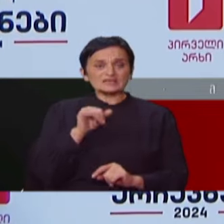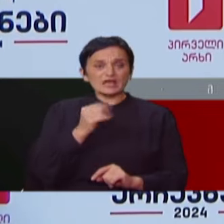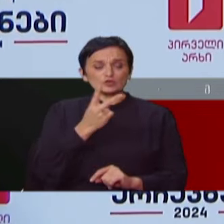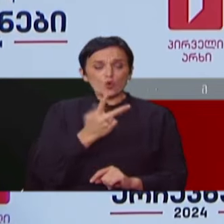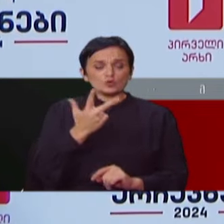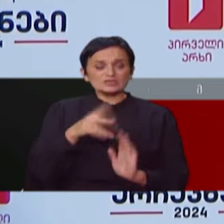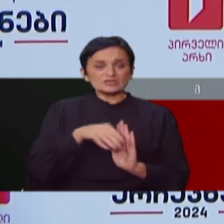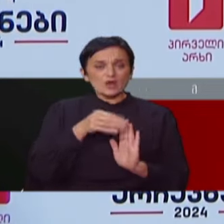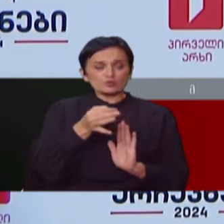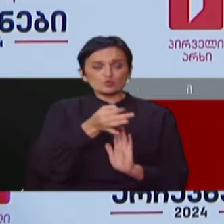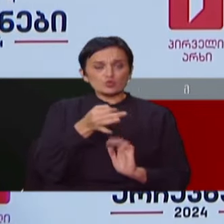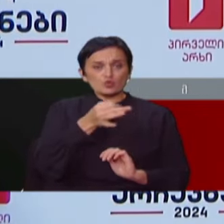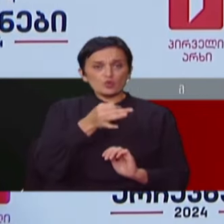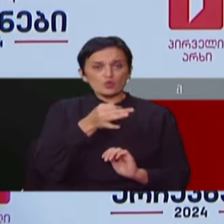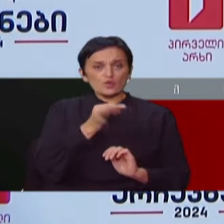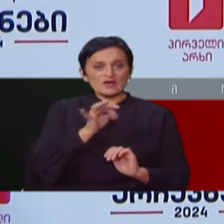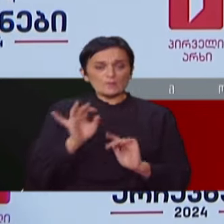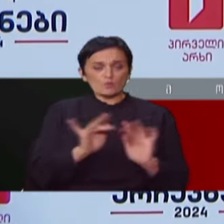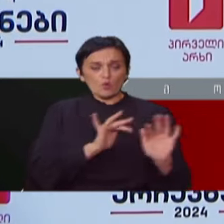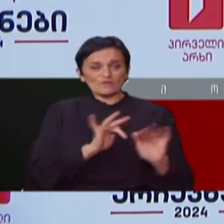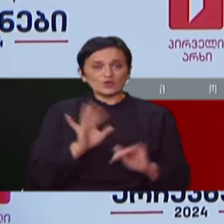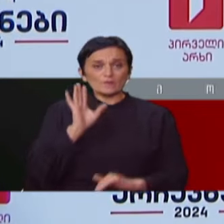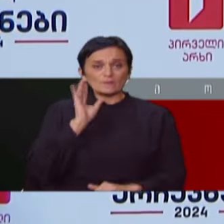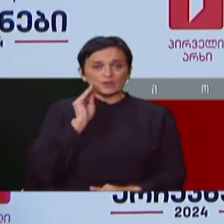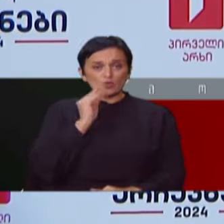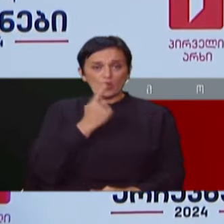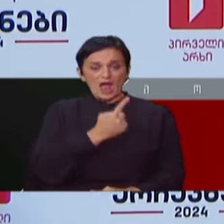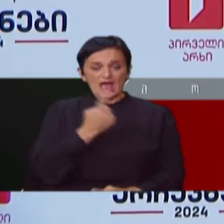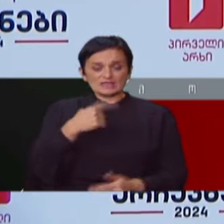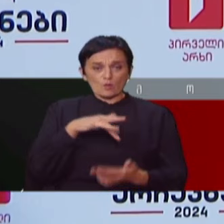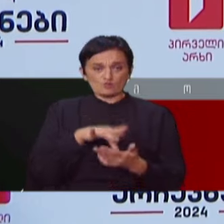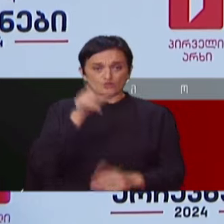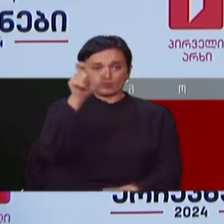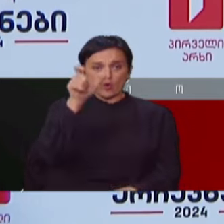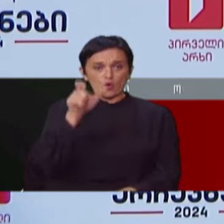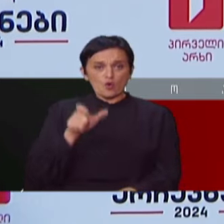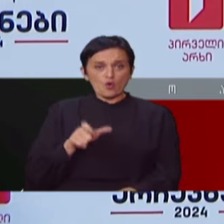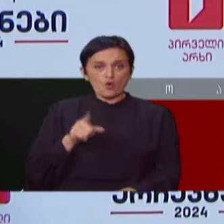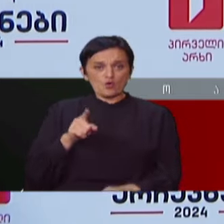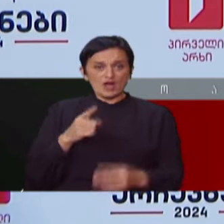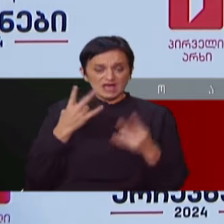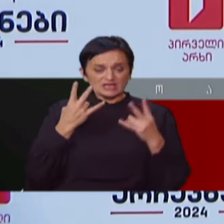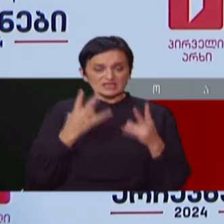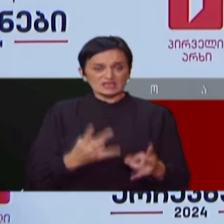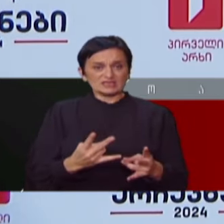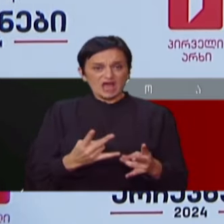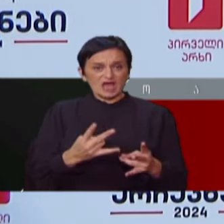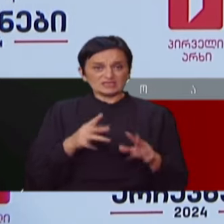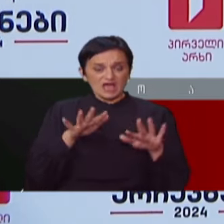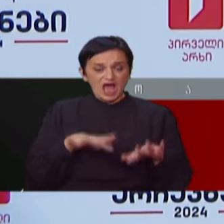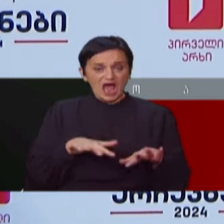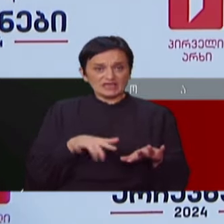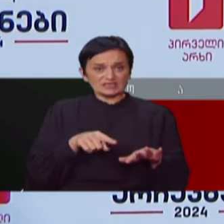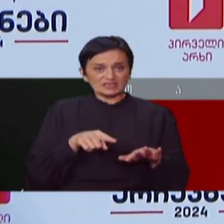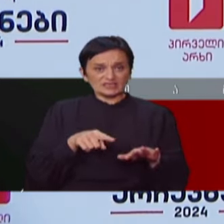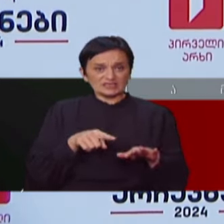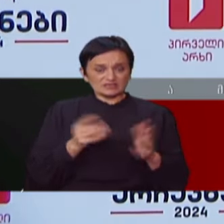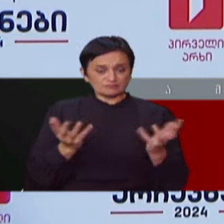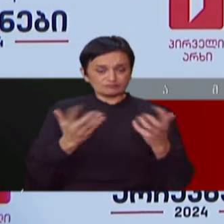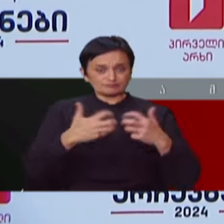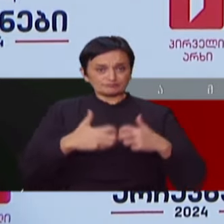23 საარჩევნო უბანზე განვითარებულ მოვლენებს, როდესაც ერთ-ერთმა მოქალაქემ დააზიანა ადგილზე ინვენტარი